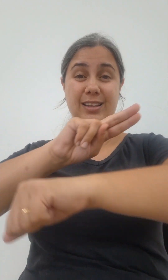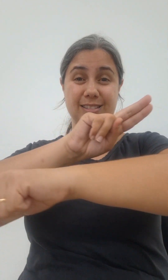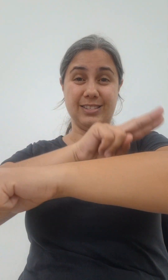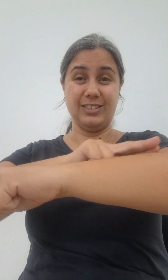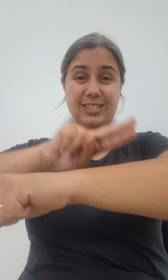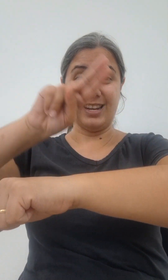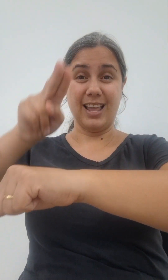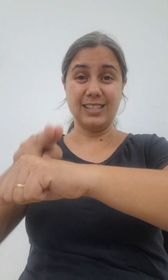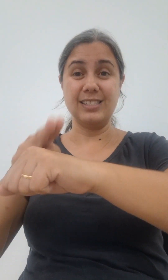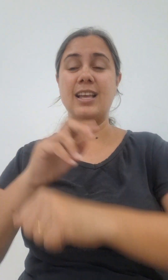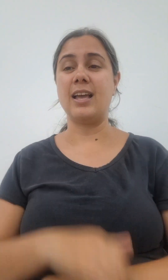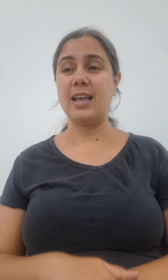Cristo, o Nazareno,